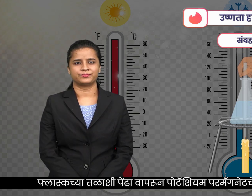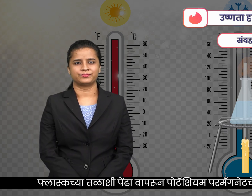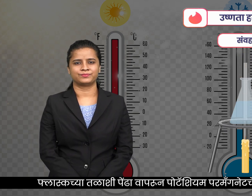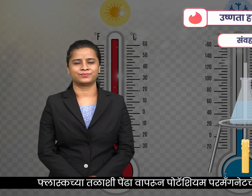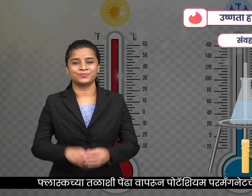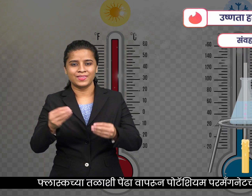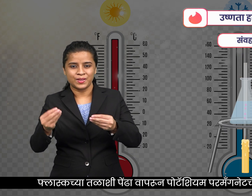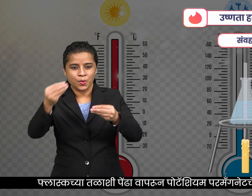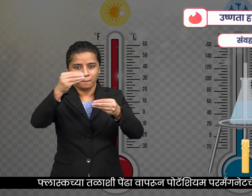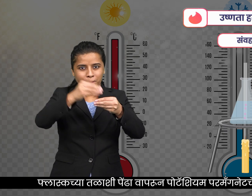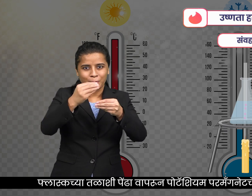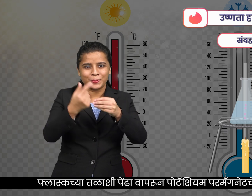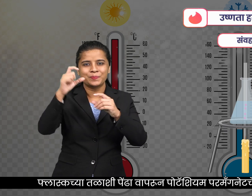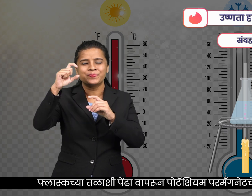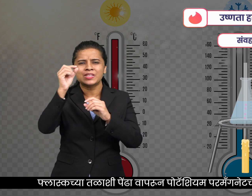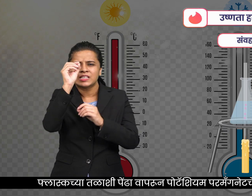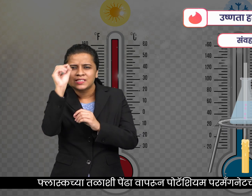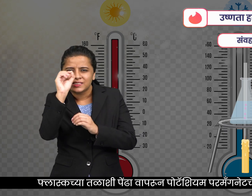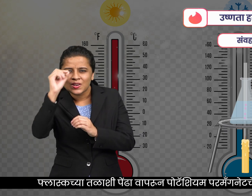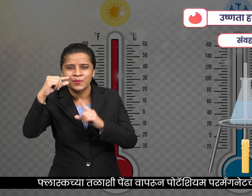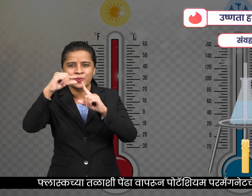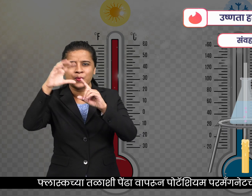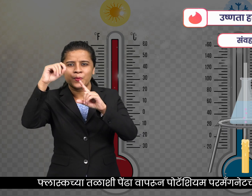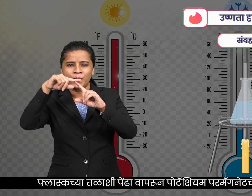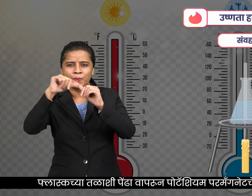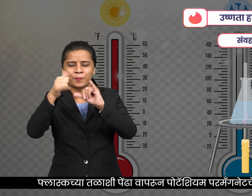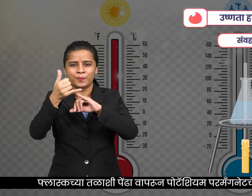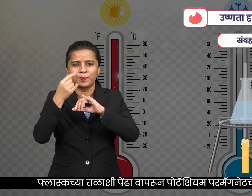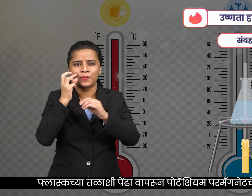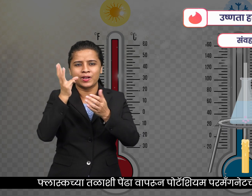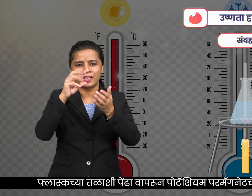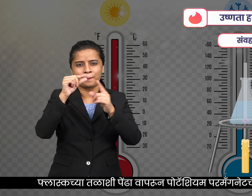फ्लास्कच्या तळाशी पेंढा वापरून पोटॅशियम परमॅंगनेटचे स्फटिक ठेवा.